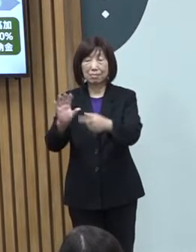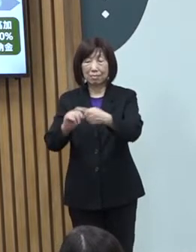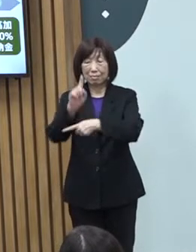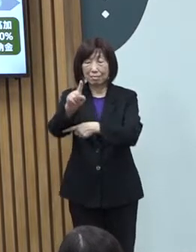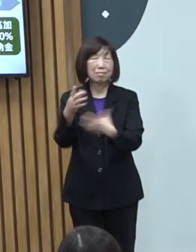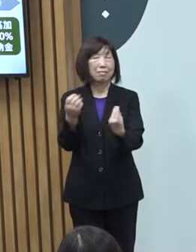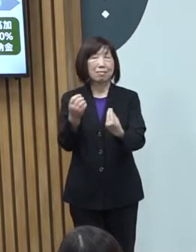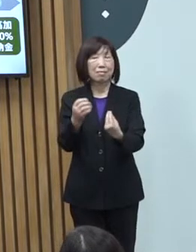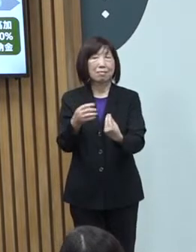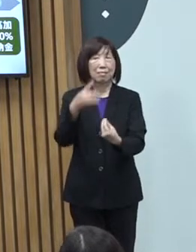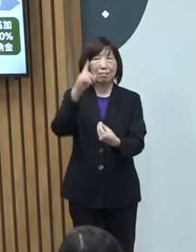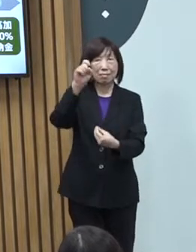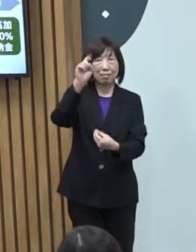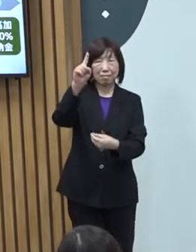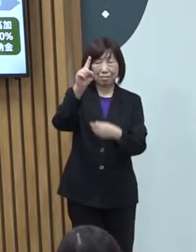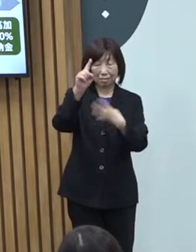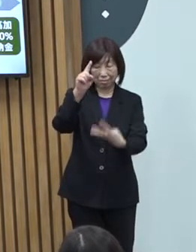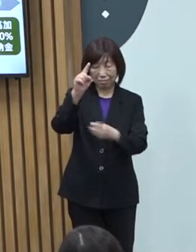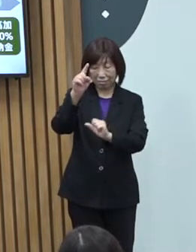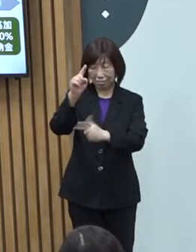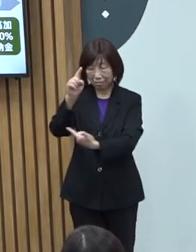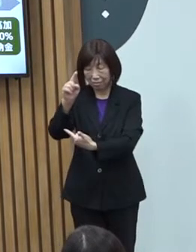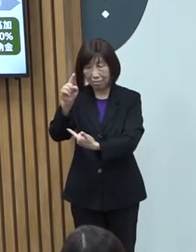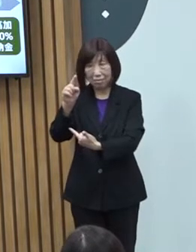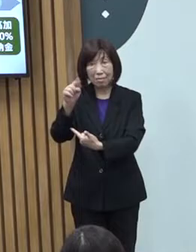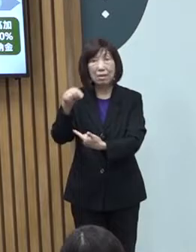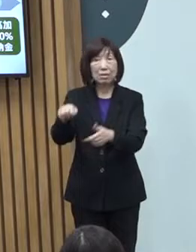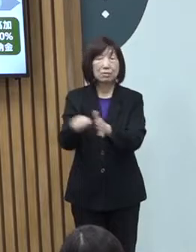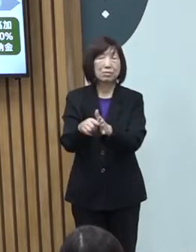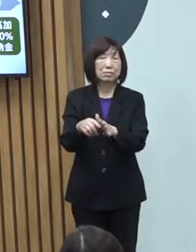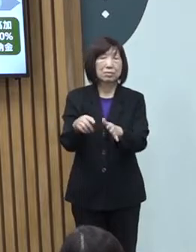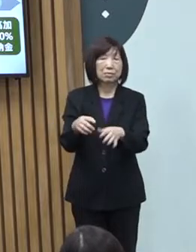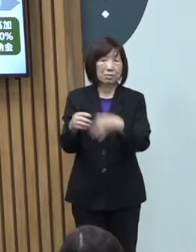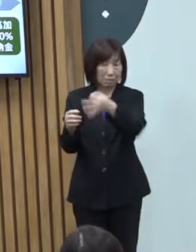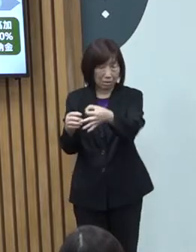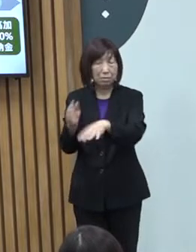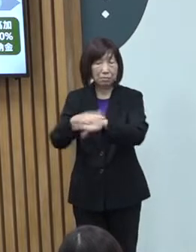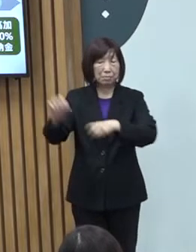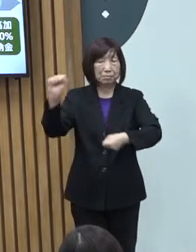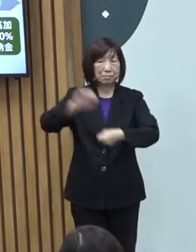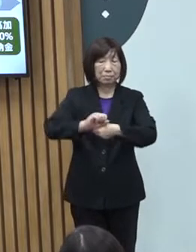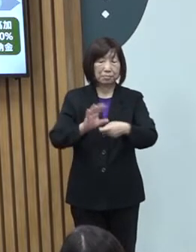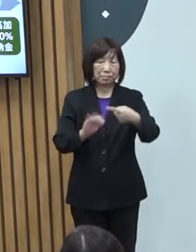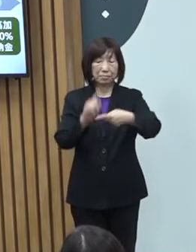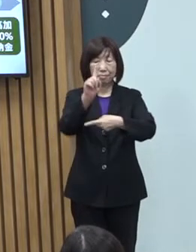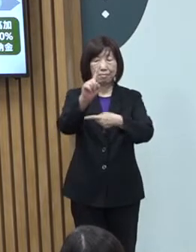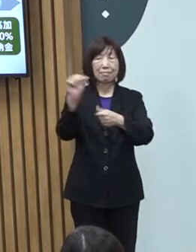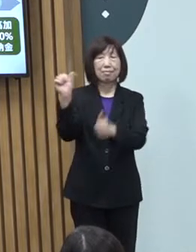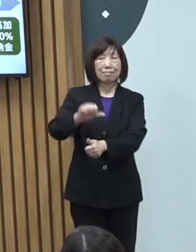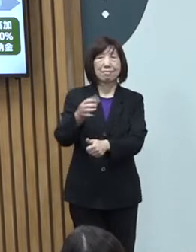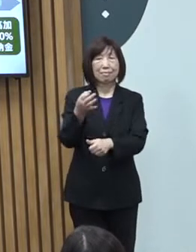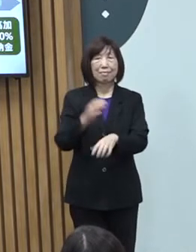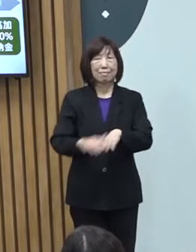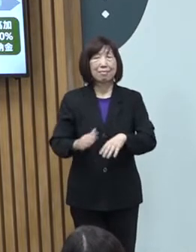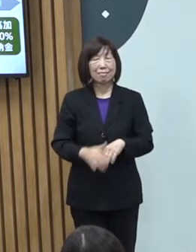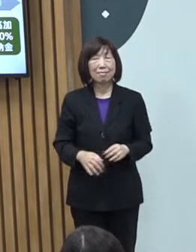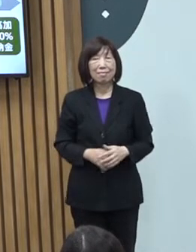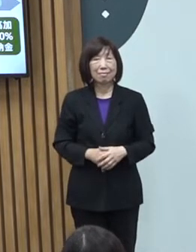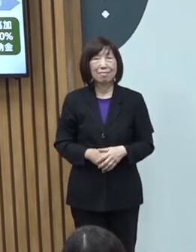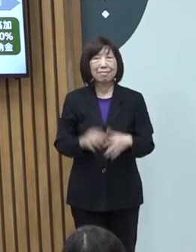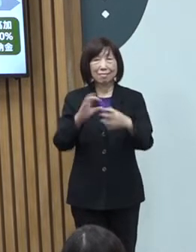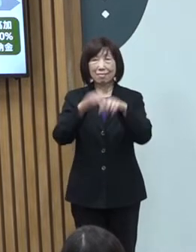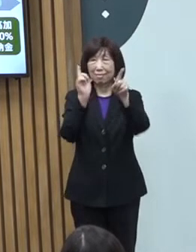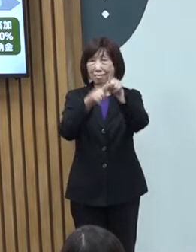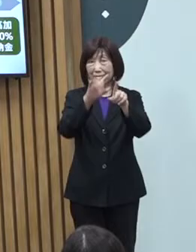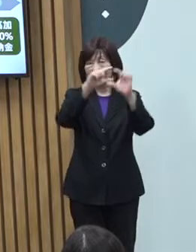那从11月4日、5日、6日这3天才缴的话，就要加征1%的滞纳金，就这样子按这个时间